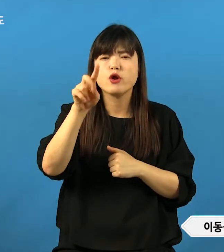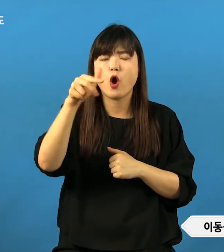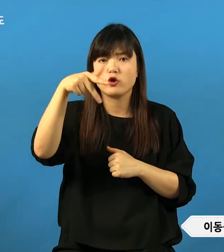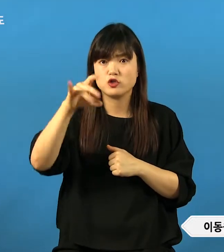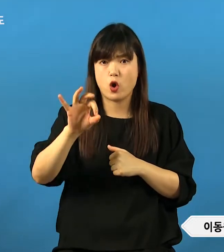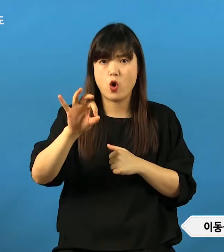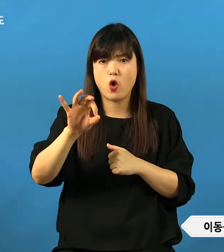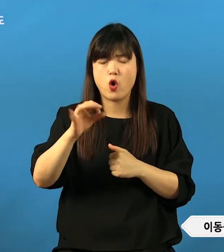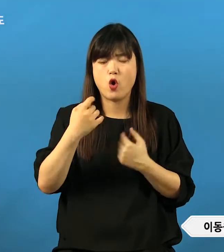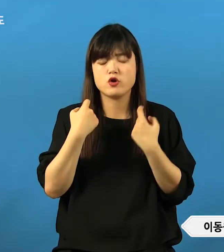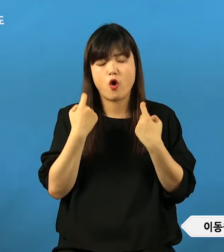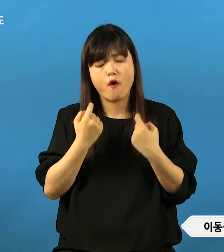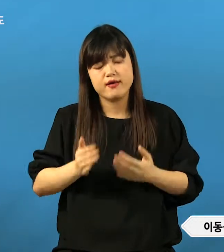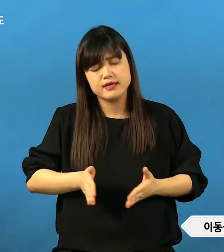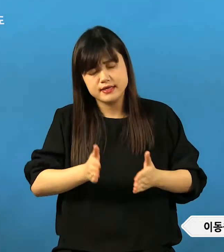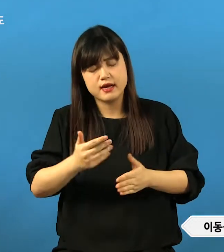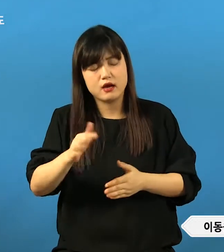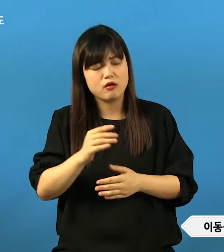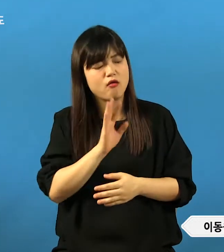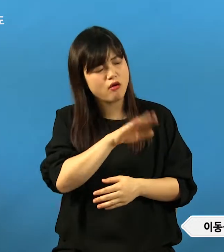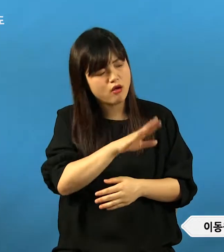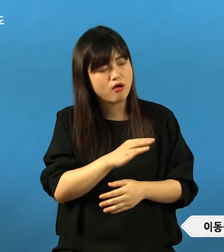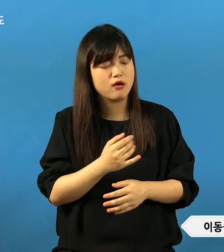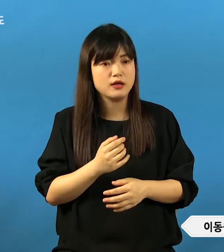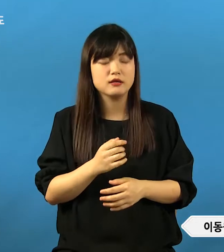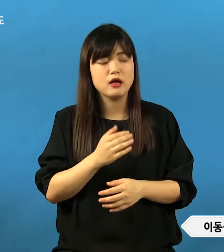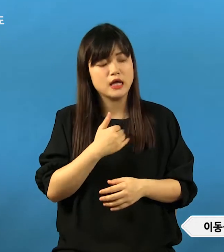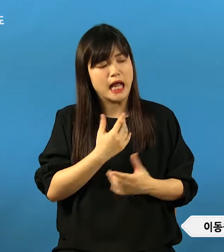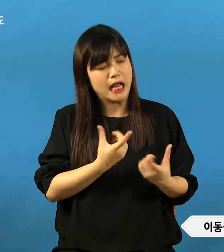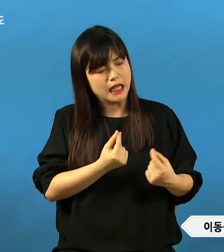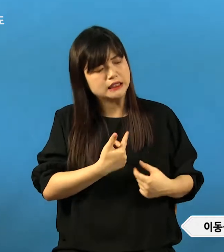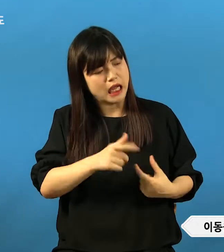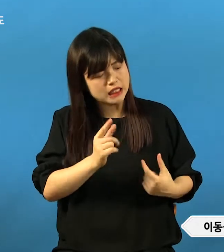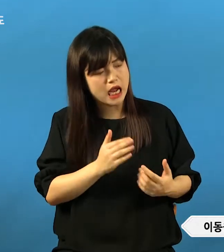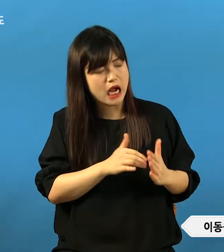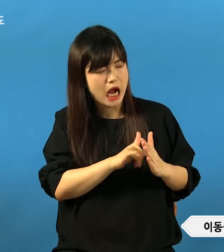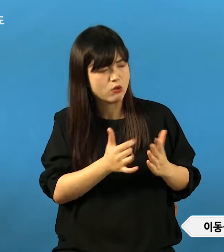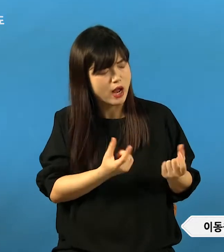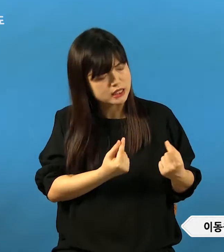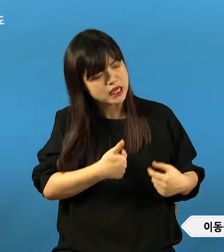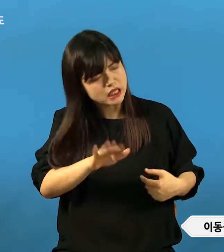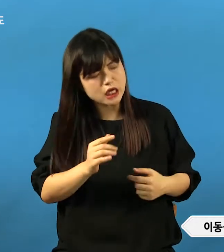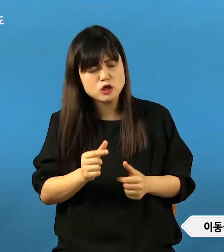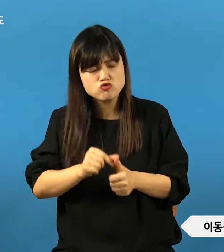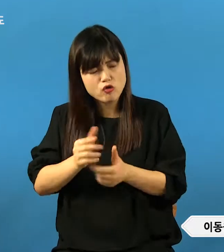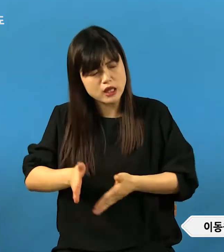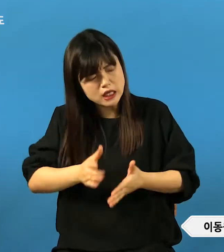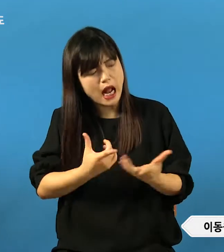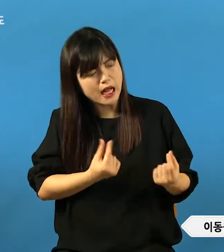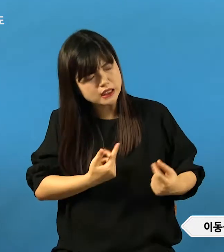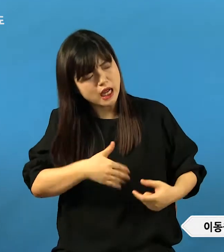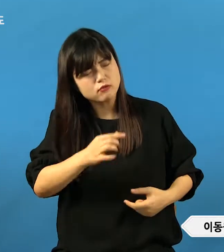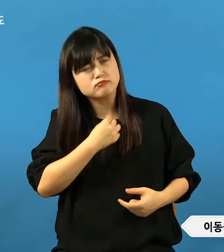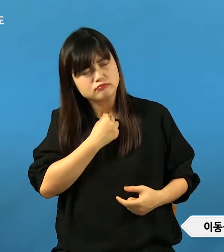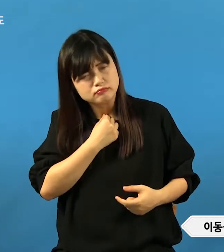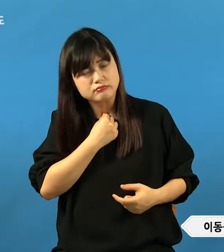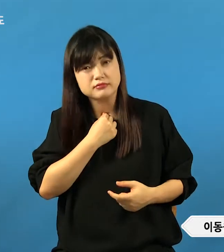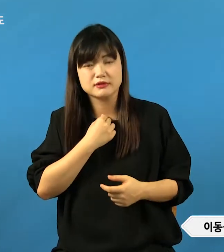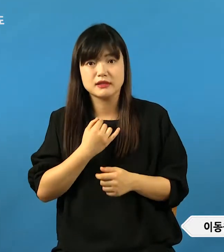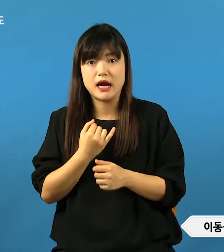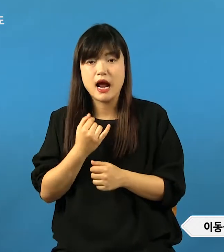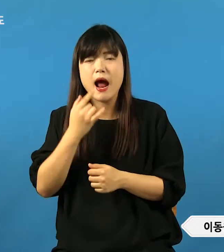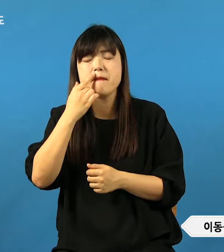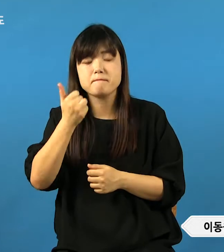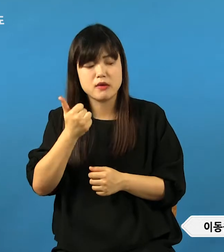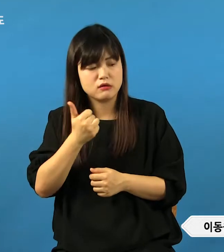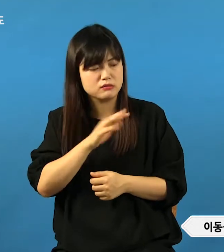떠나갑니다. 떠나가면서 가족들에게 같이 가자고. 온 가족이 함께 이 구원의 길을 걸었으면 좋겠다고.